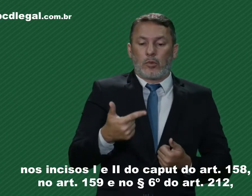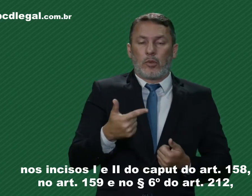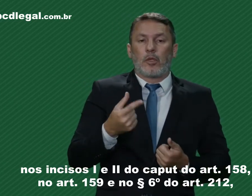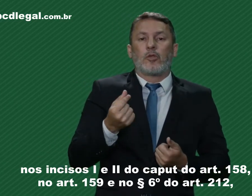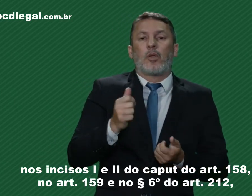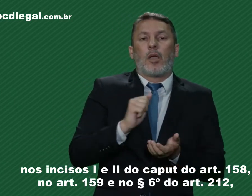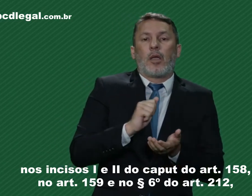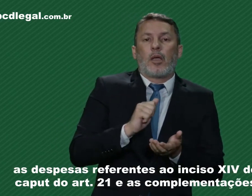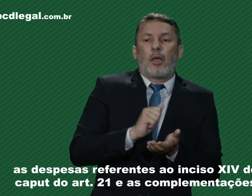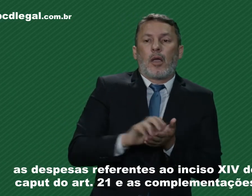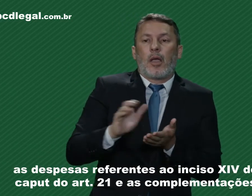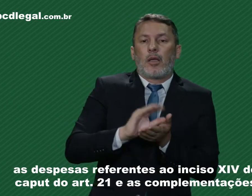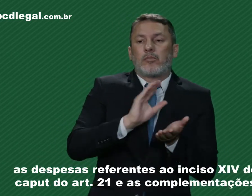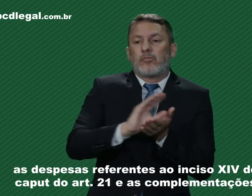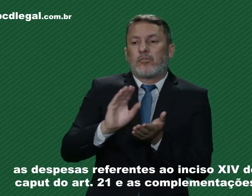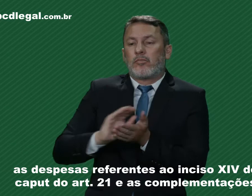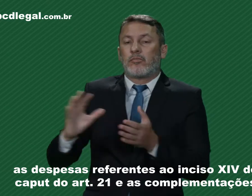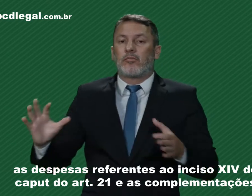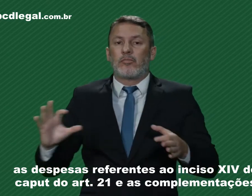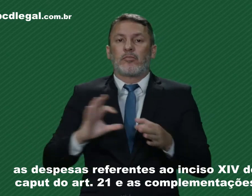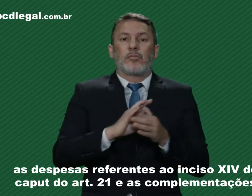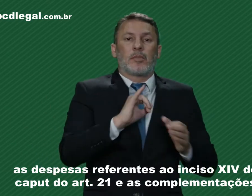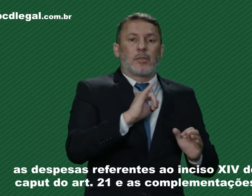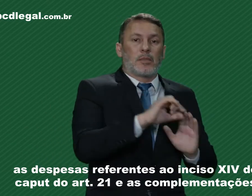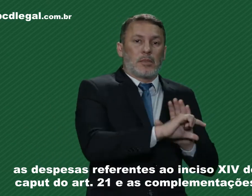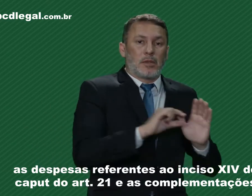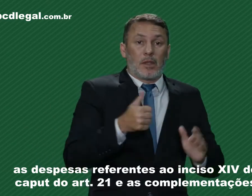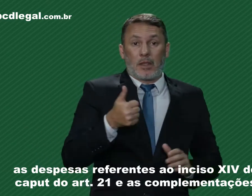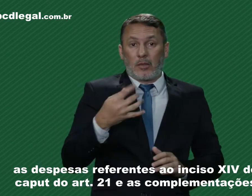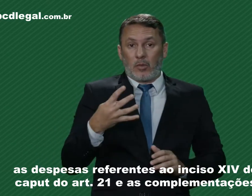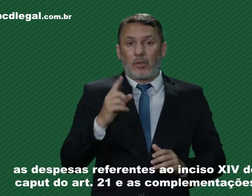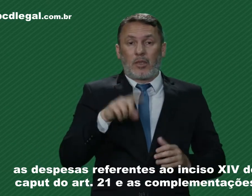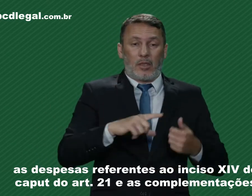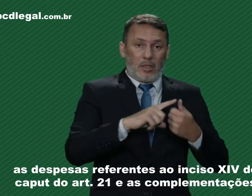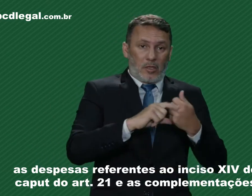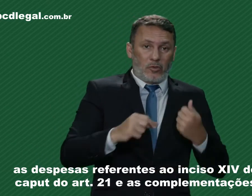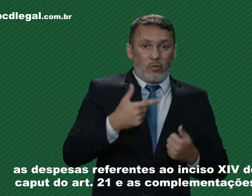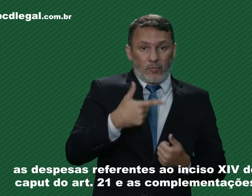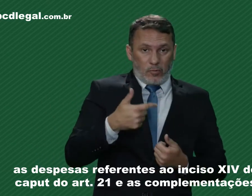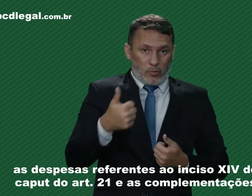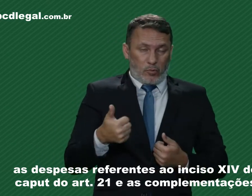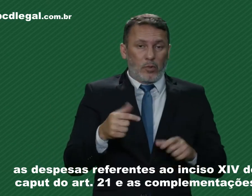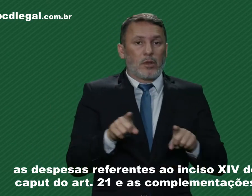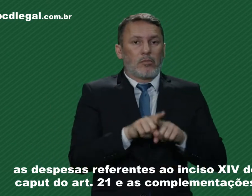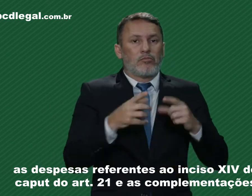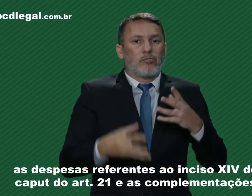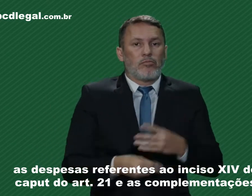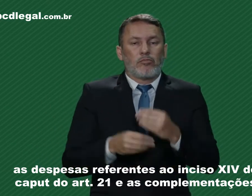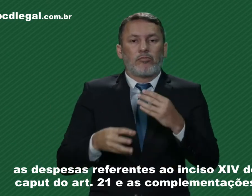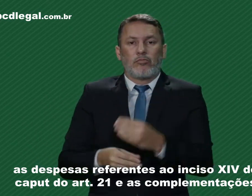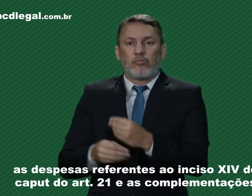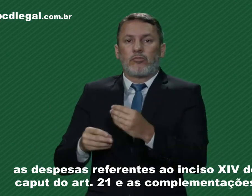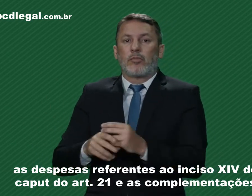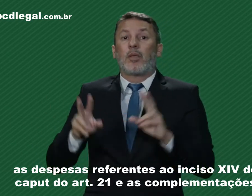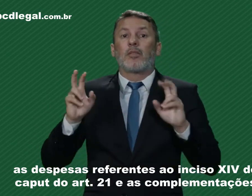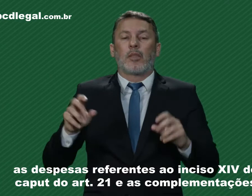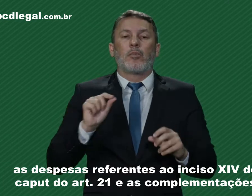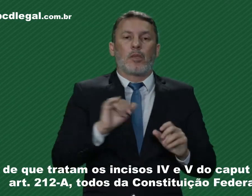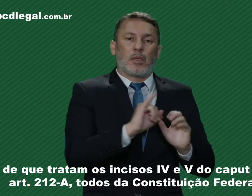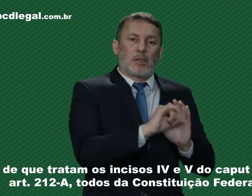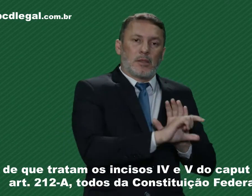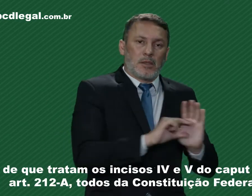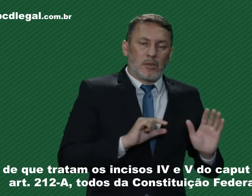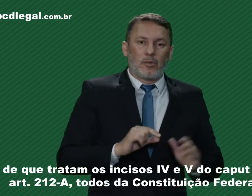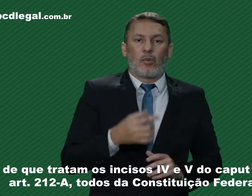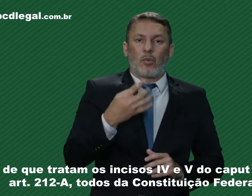artigo 212, as despesas referentes ao inciso 14 do caput do artigo 21 e as complementações